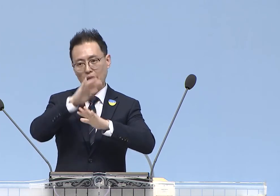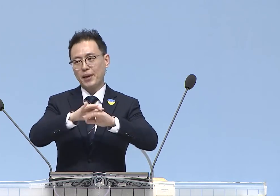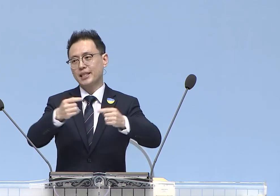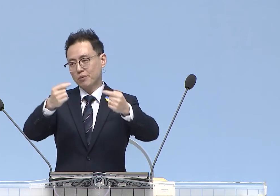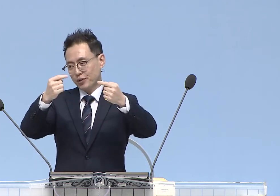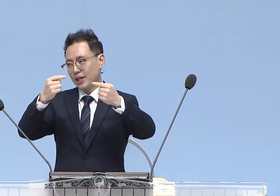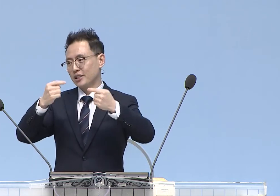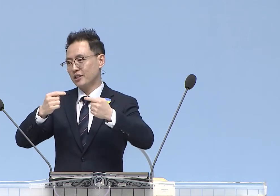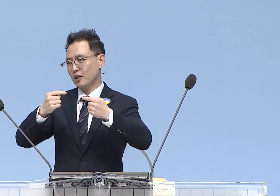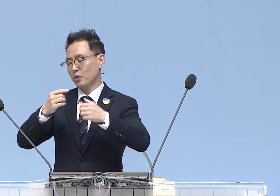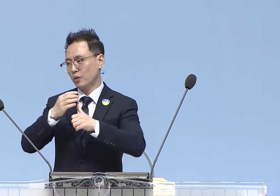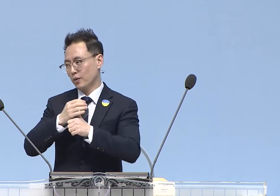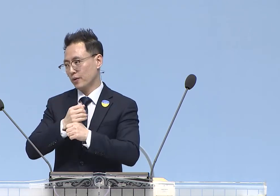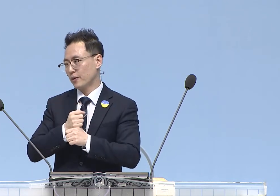예배에 참석하시느라고